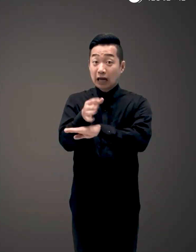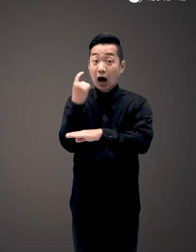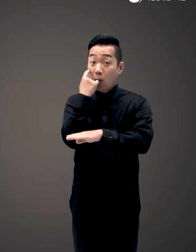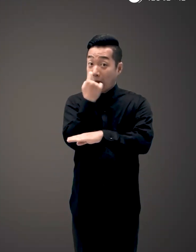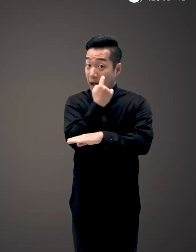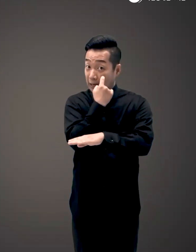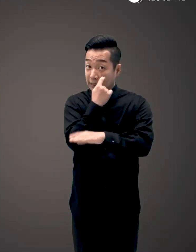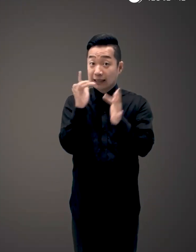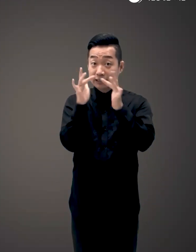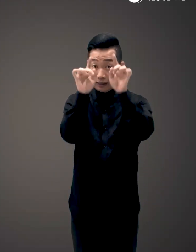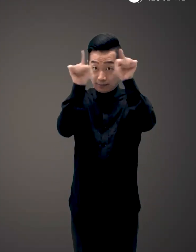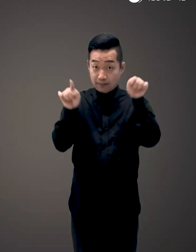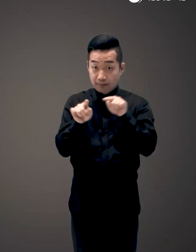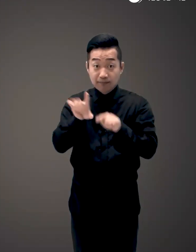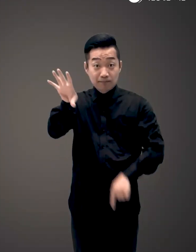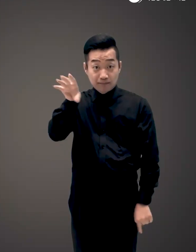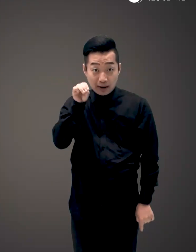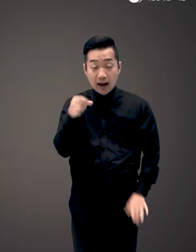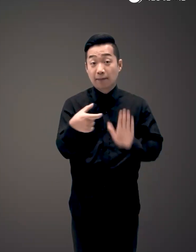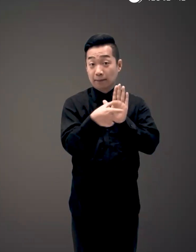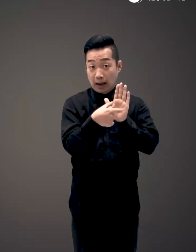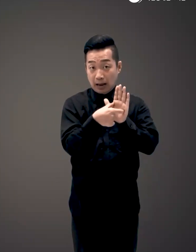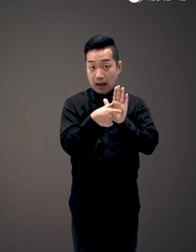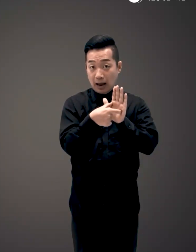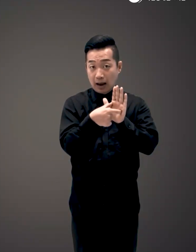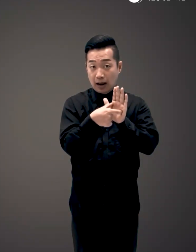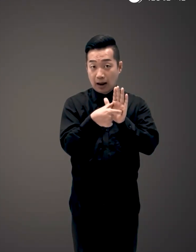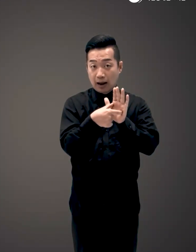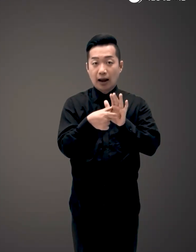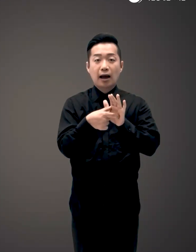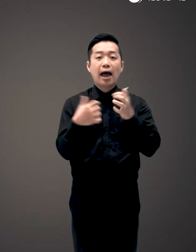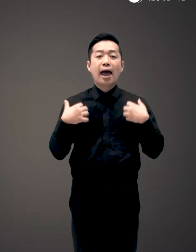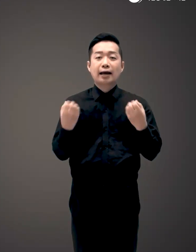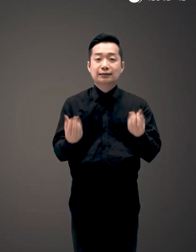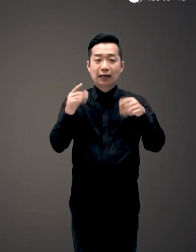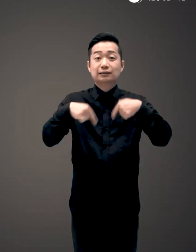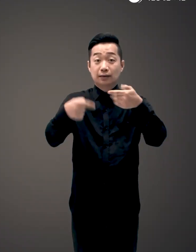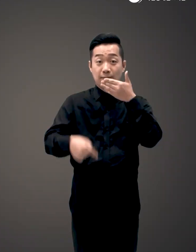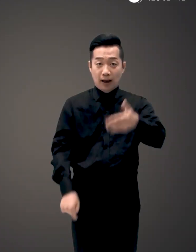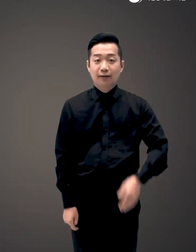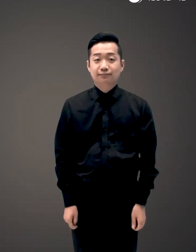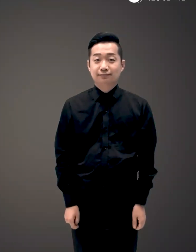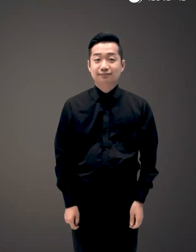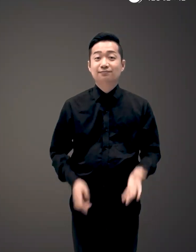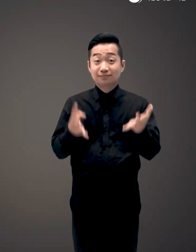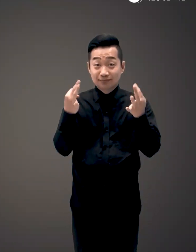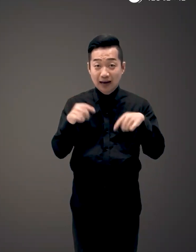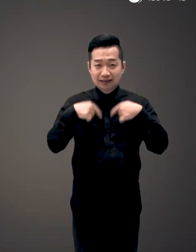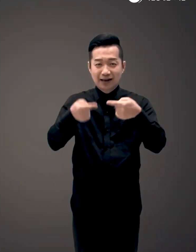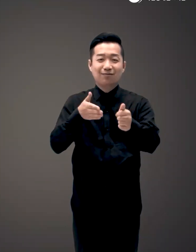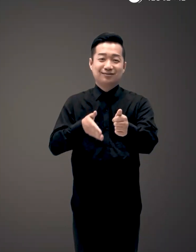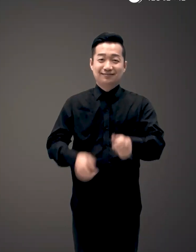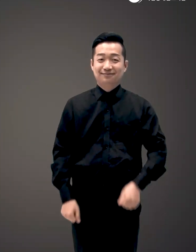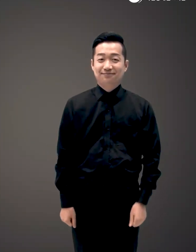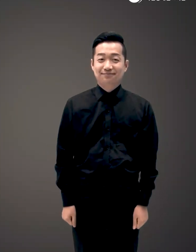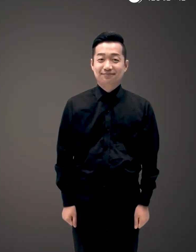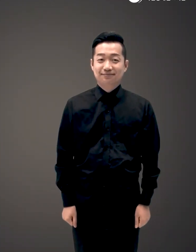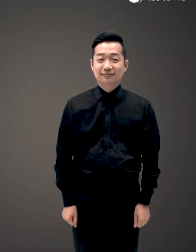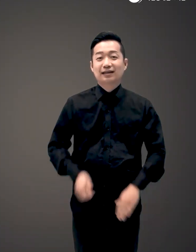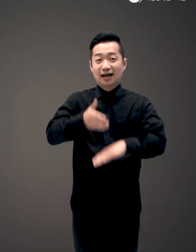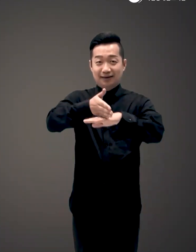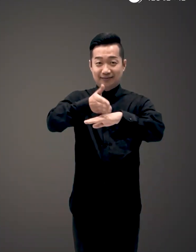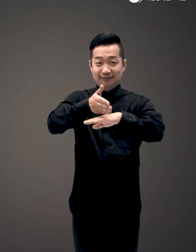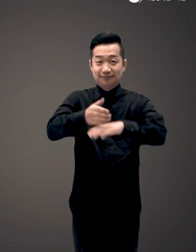구매 확인이 되는 페이지를 캡처하셔서 올리셔도 이벤트에 참여하실 수 있습니다. 그러면 많은 참여